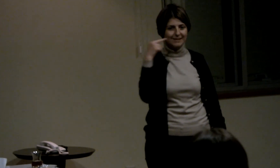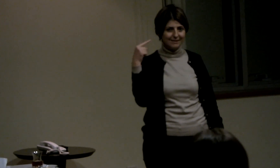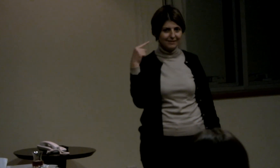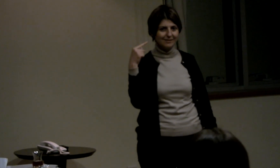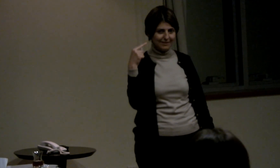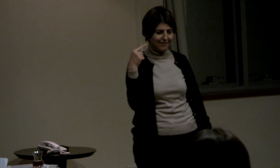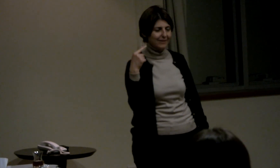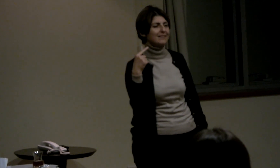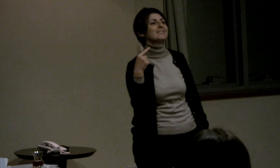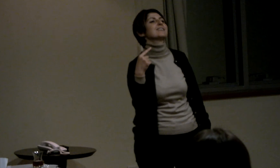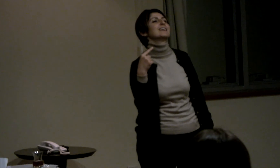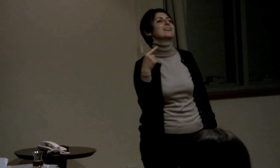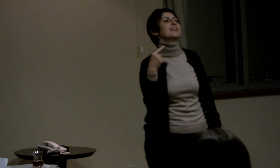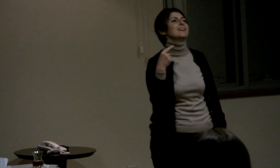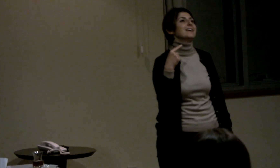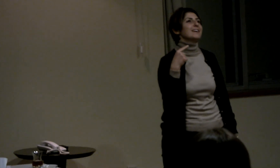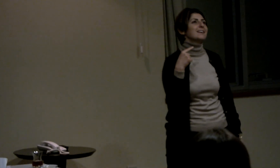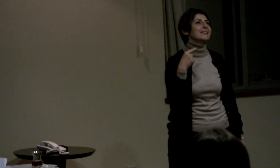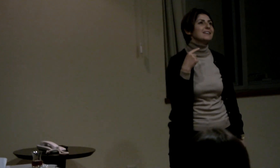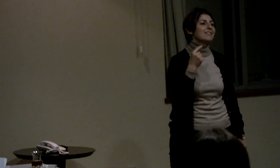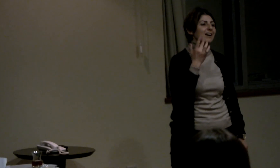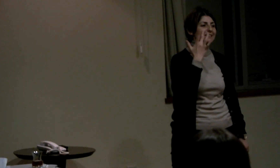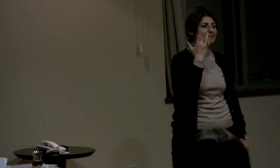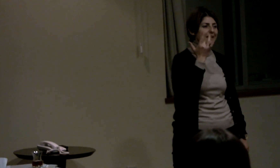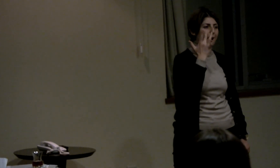terliydi, evet. Ne var? Krem,